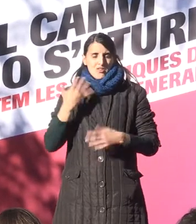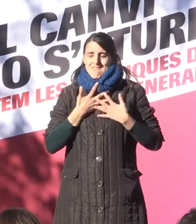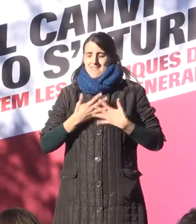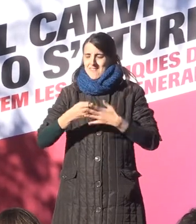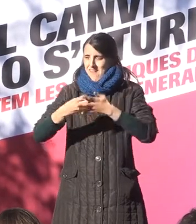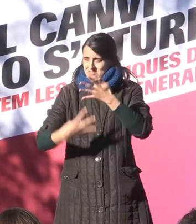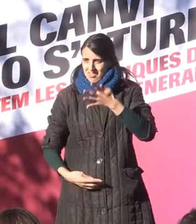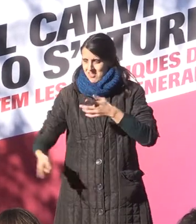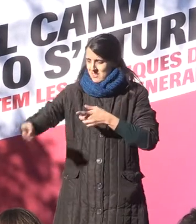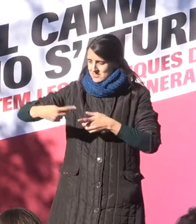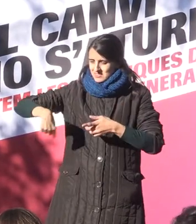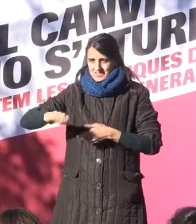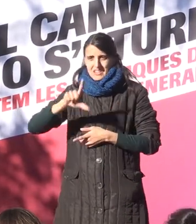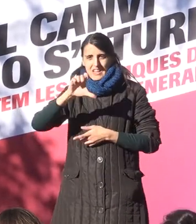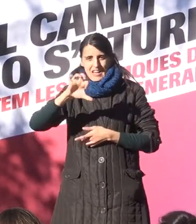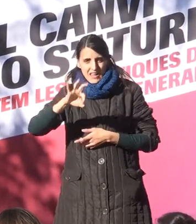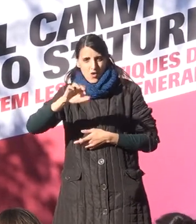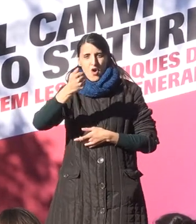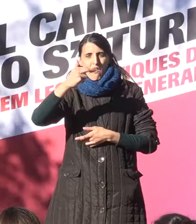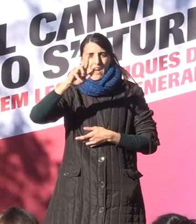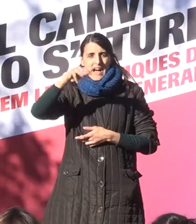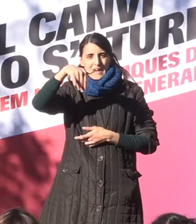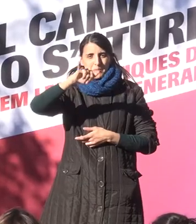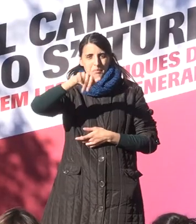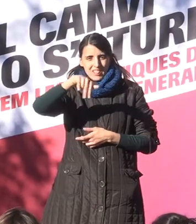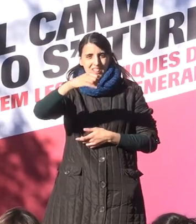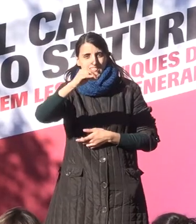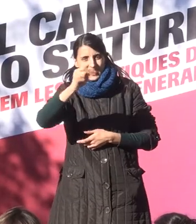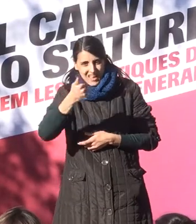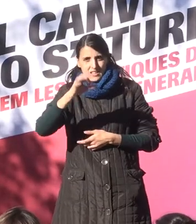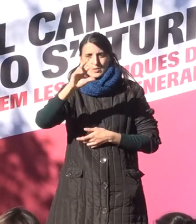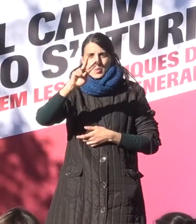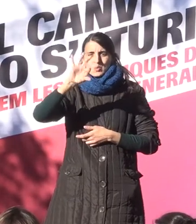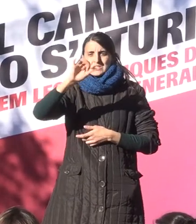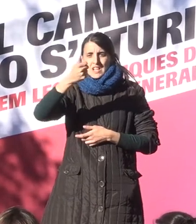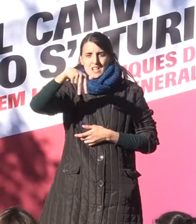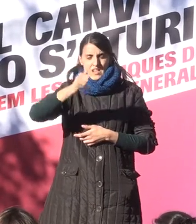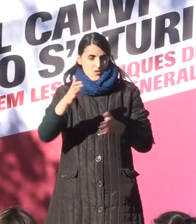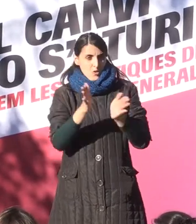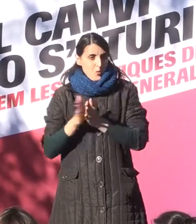susana y que nuestras listas tengamos compañeras y compañeros latinoamericanos formando parte como sujeto